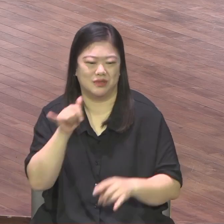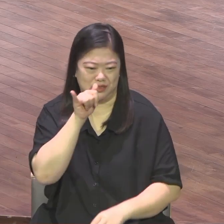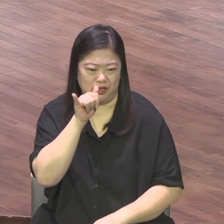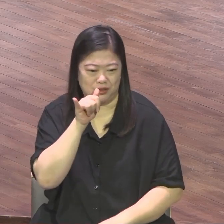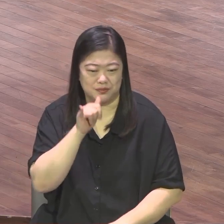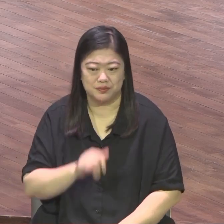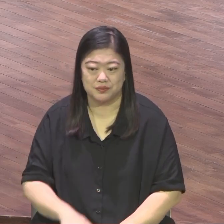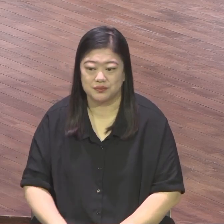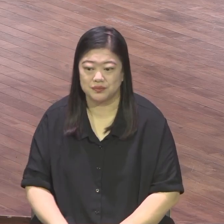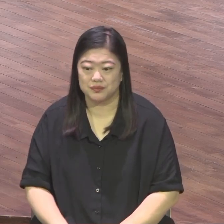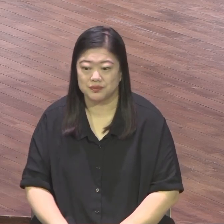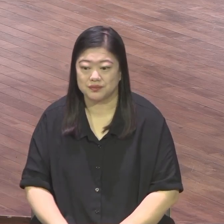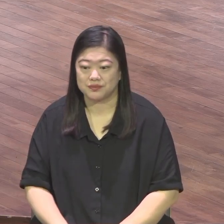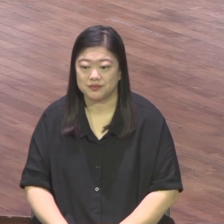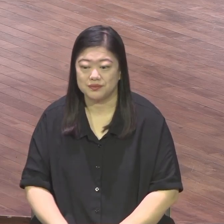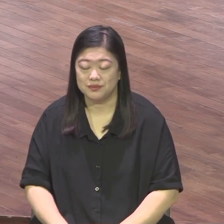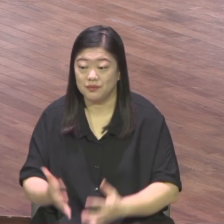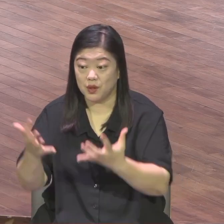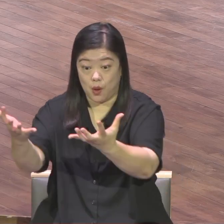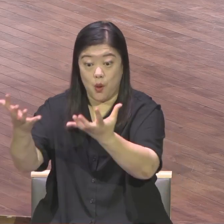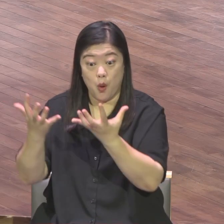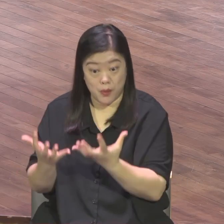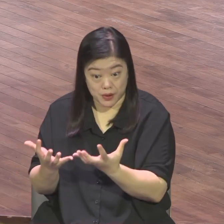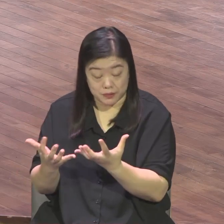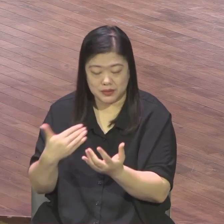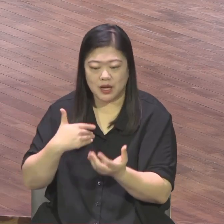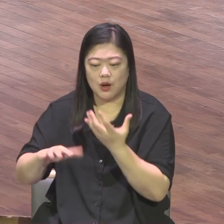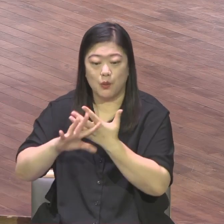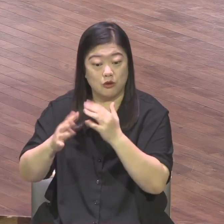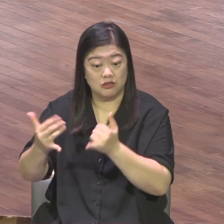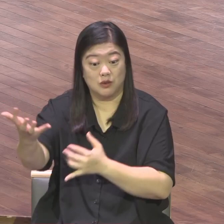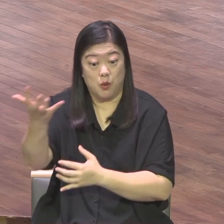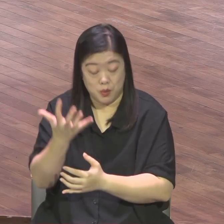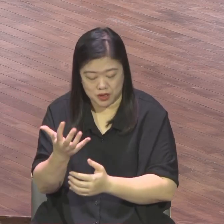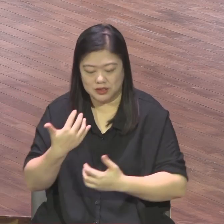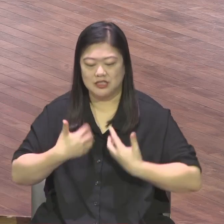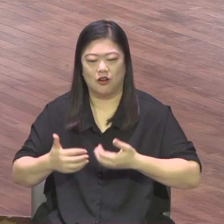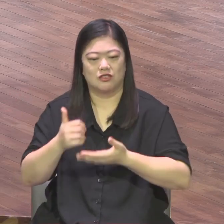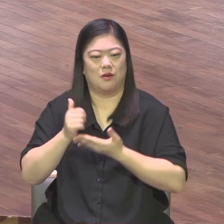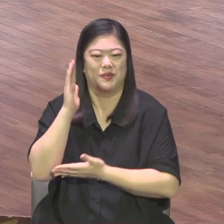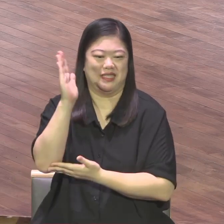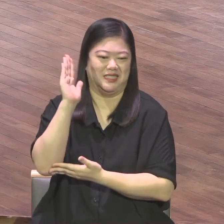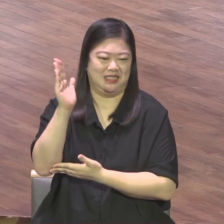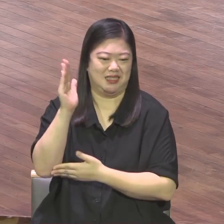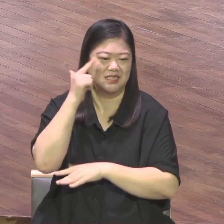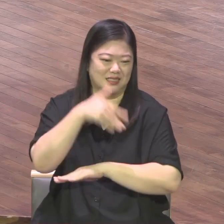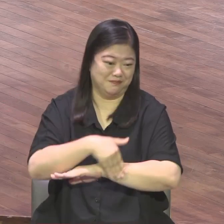선포전도를 여기서 하는 거죠. 제가 오늘 다민족 페스티벌 영전 메시지를 선포하는데,